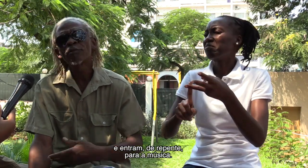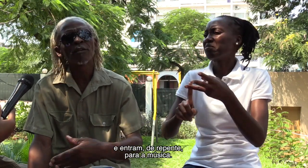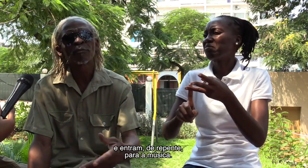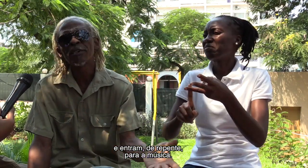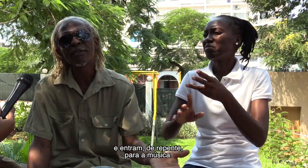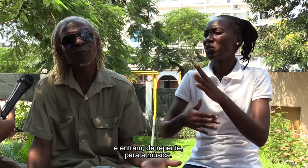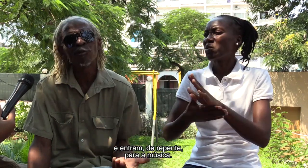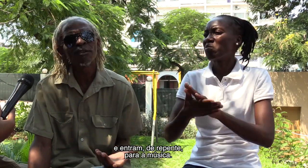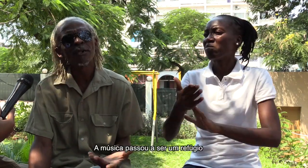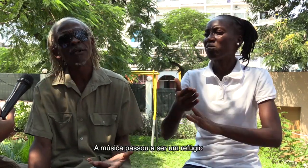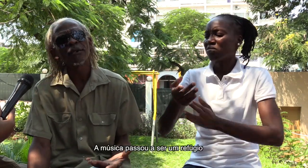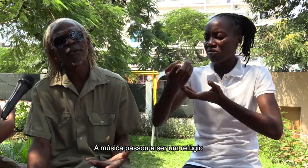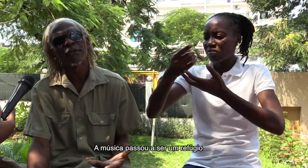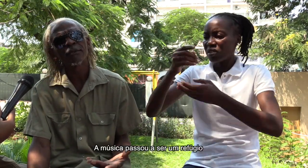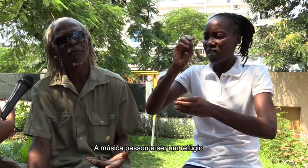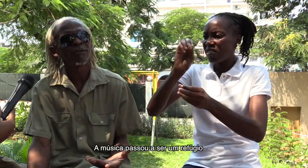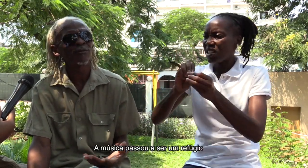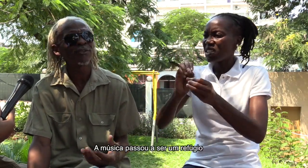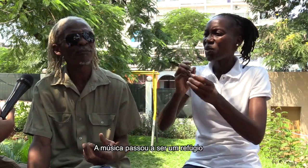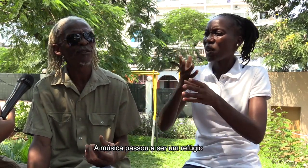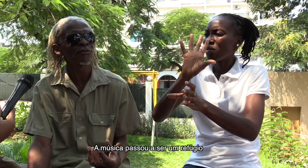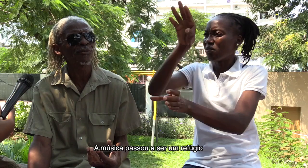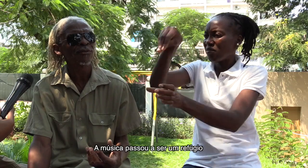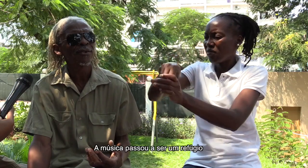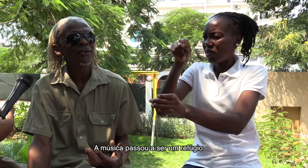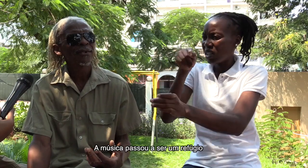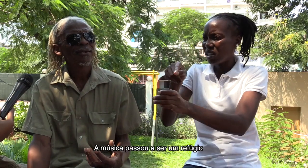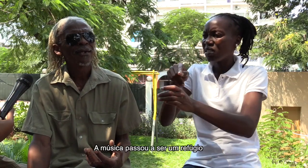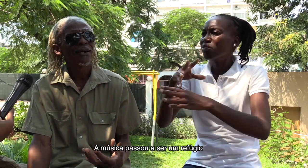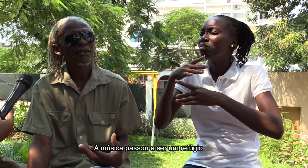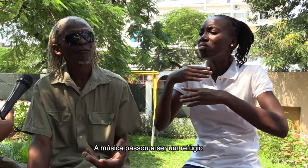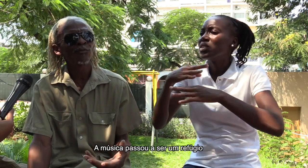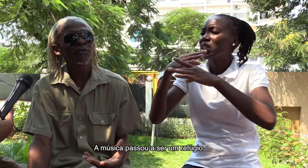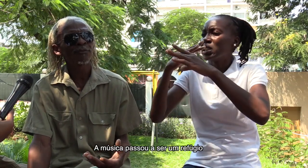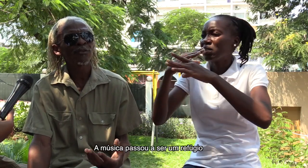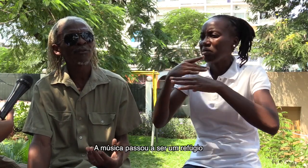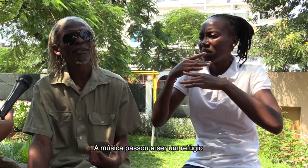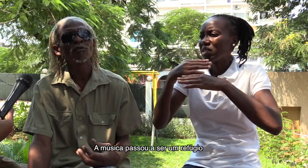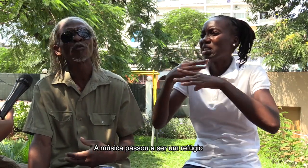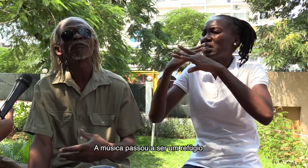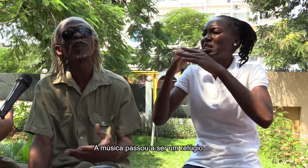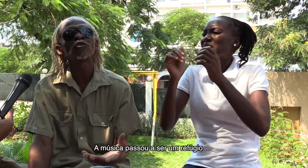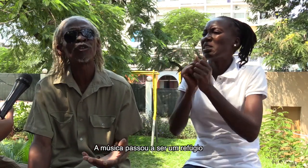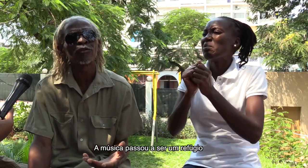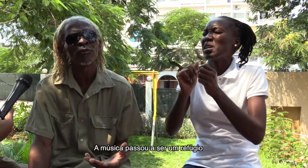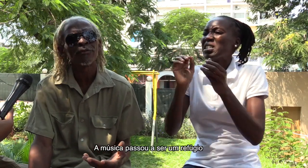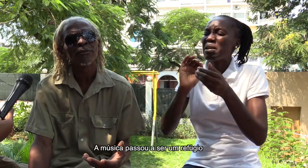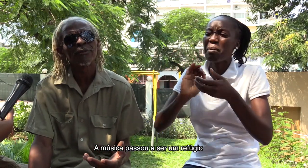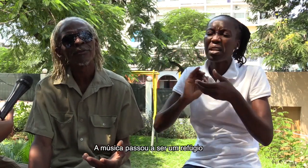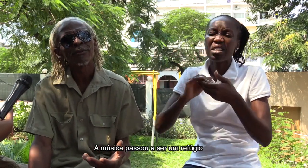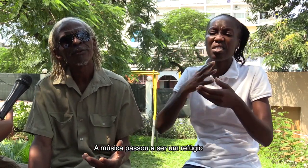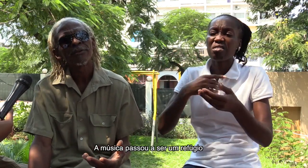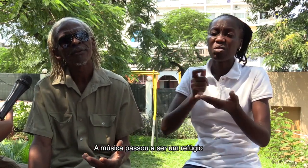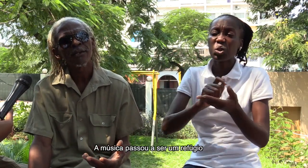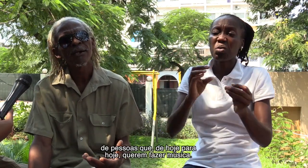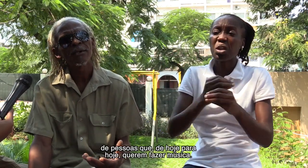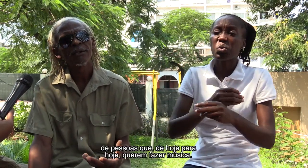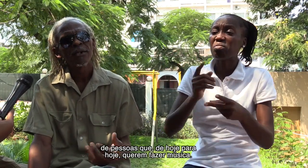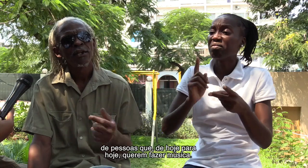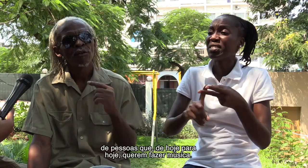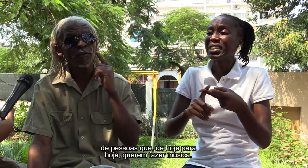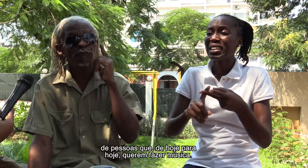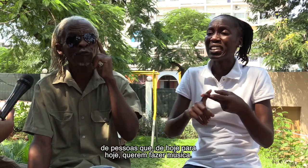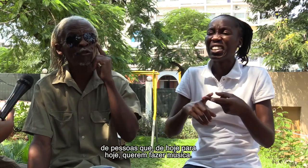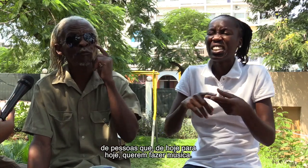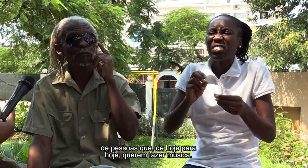entram de repente na música. Então, a música passou, a área da música passou a ser um refúgio. Tá?